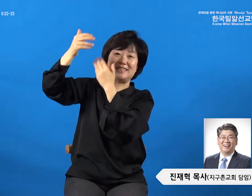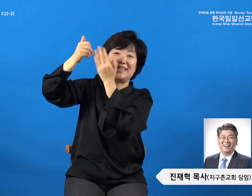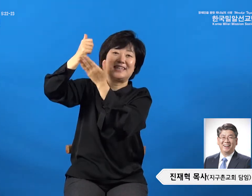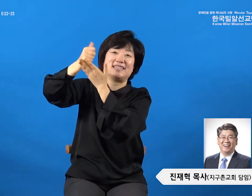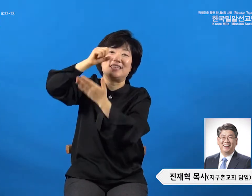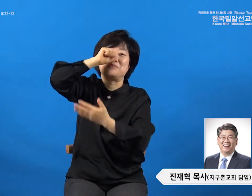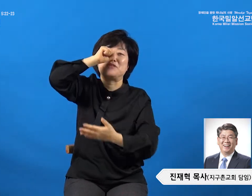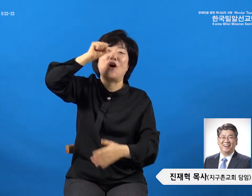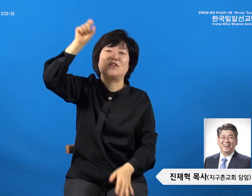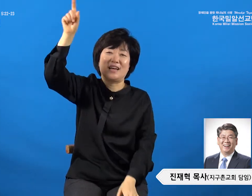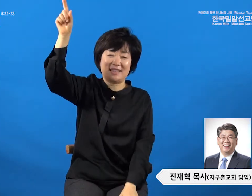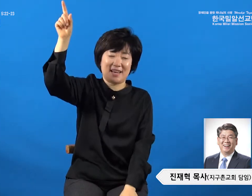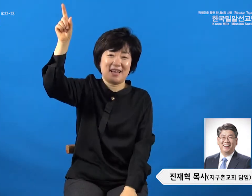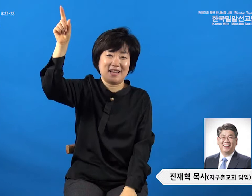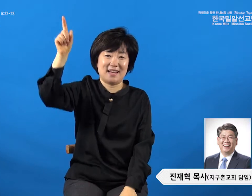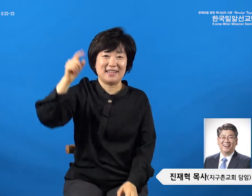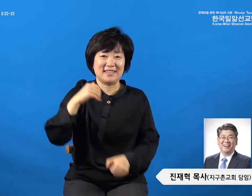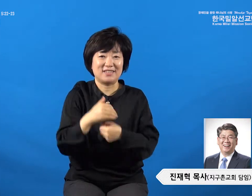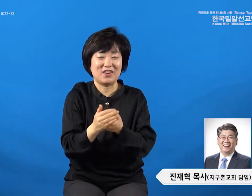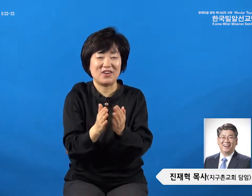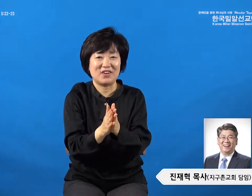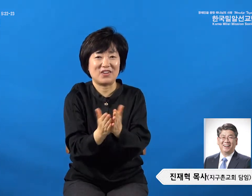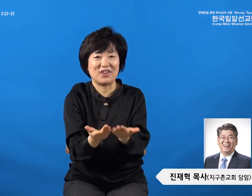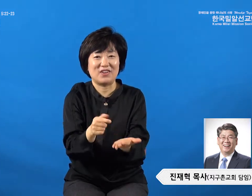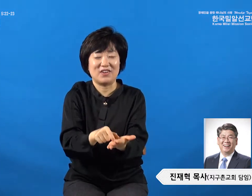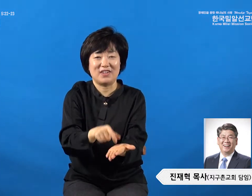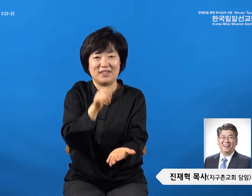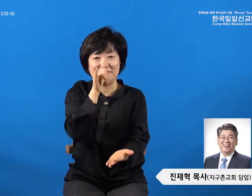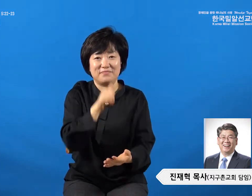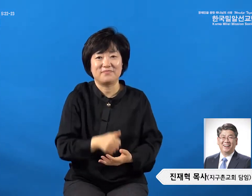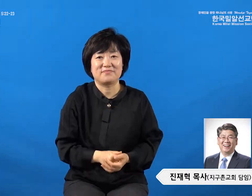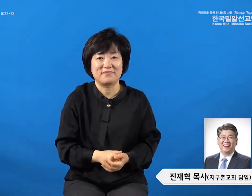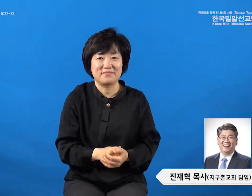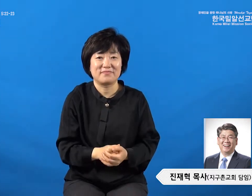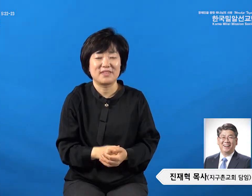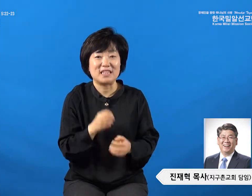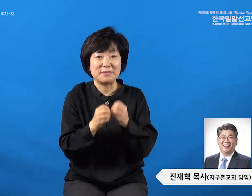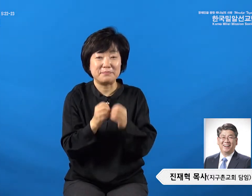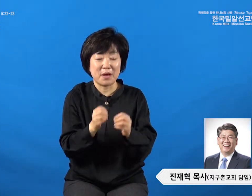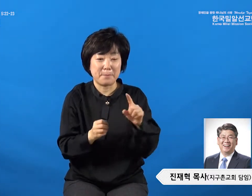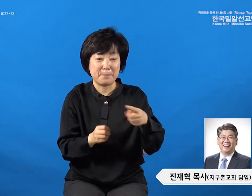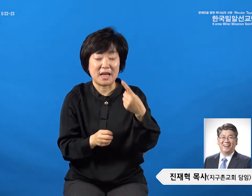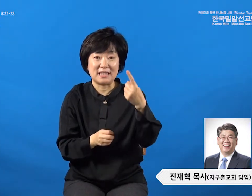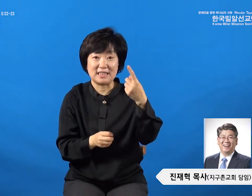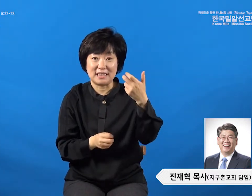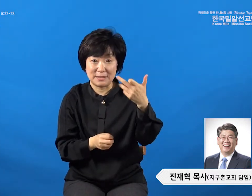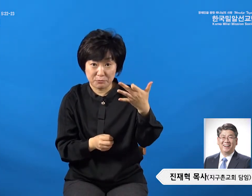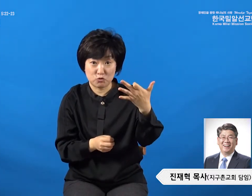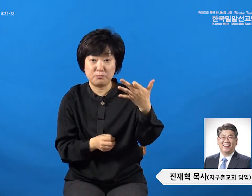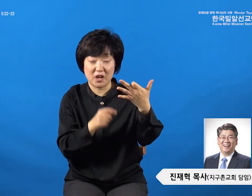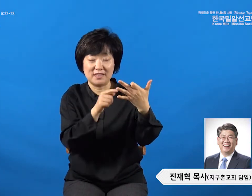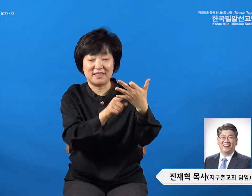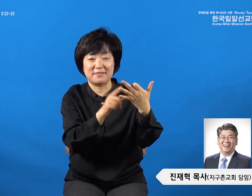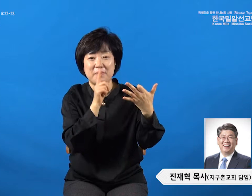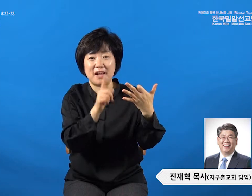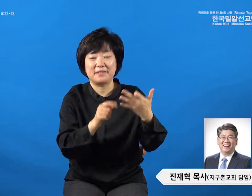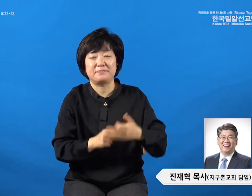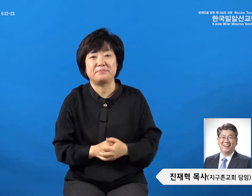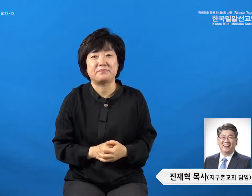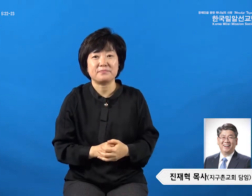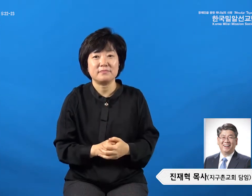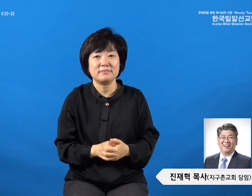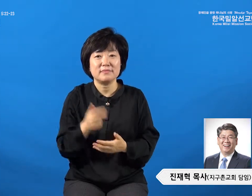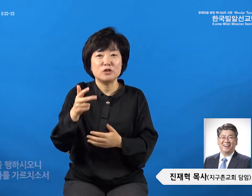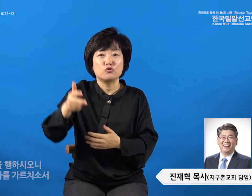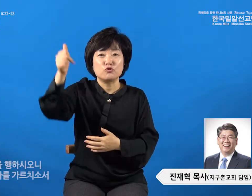선하신 하나님을 성경은 말씀하고 있습니다. 그래서 시편 119편은 우리 가운데